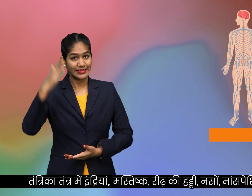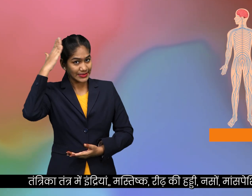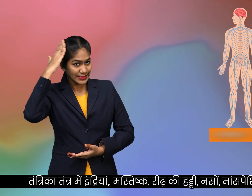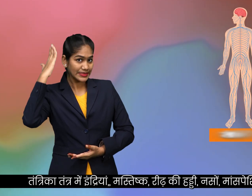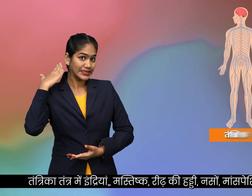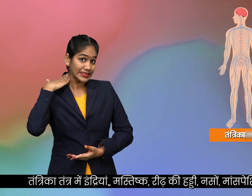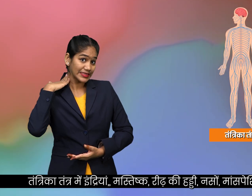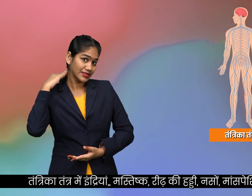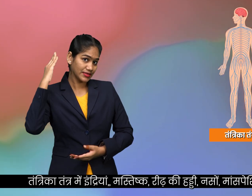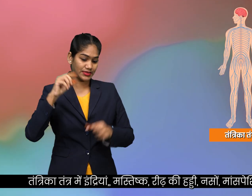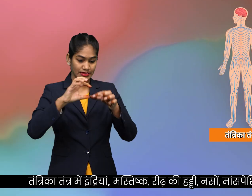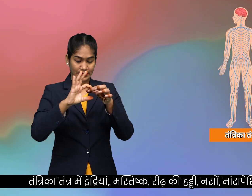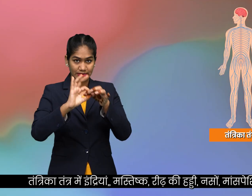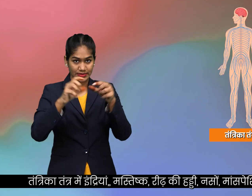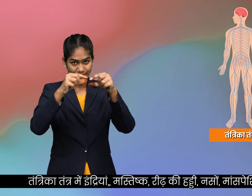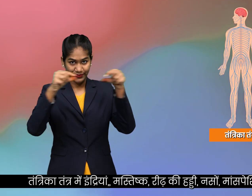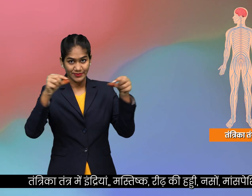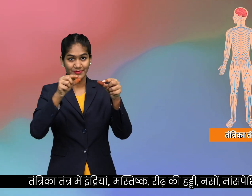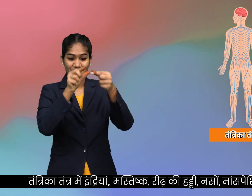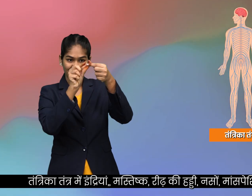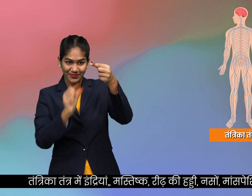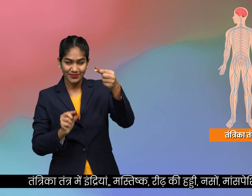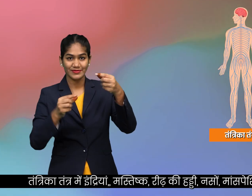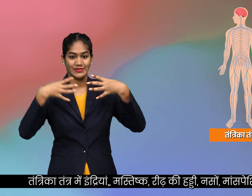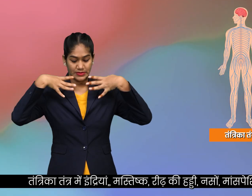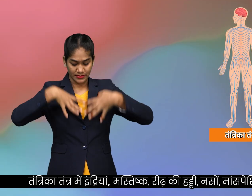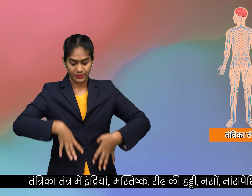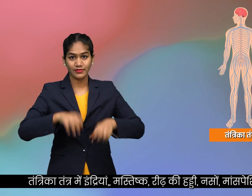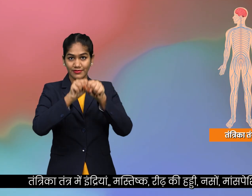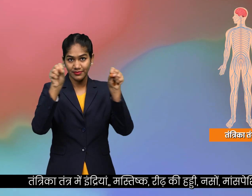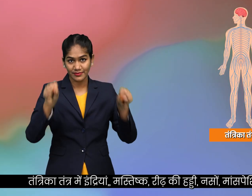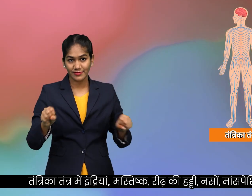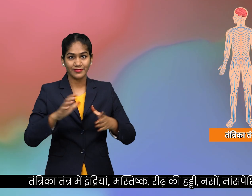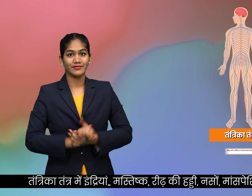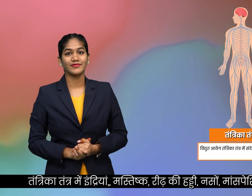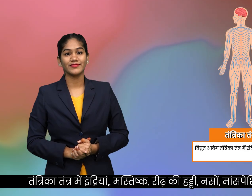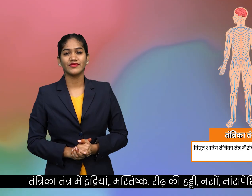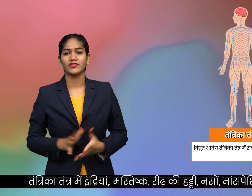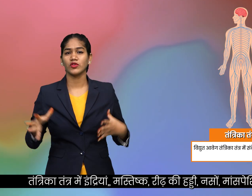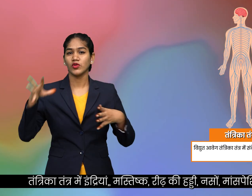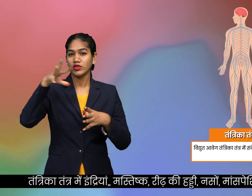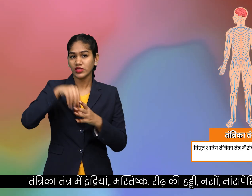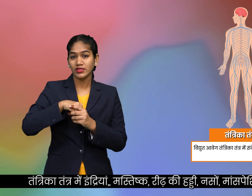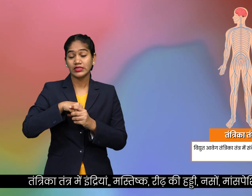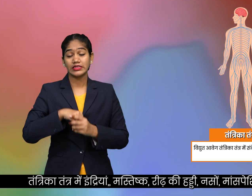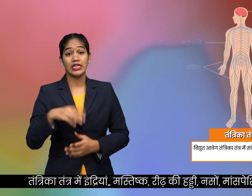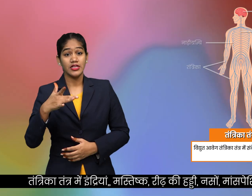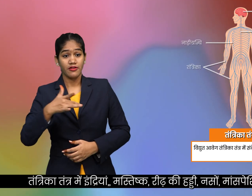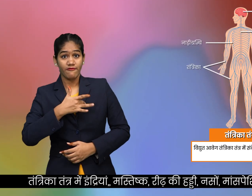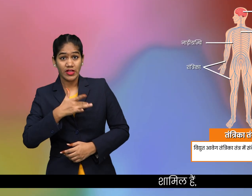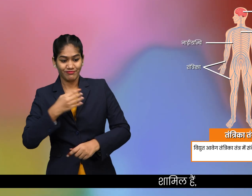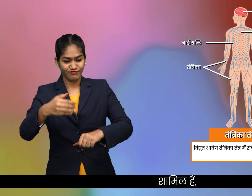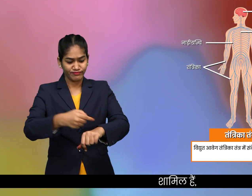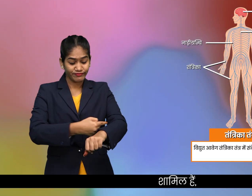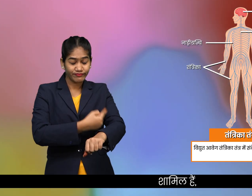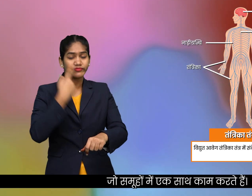तंत्रिका तंत्र में इंद्रियां, मस्तिष्क, रीढ़ की हड्डी, नसों, मांसपेशियों और